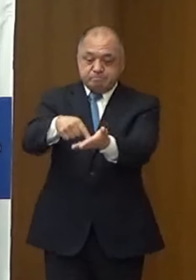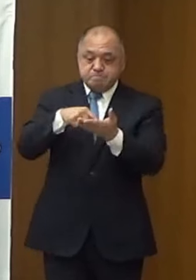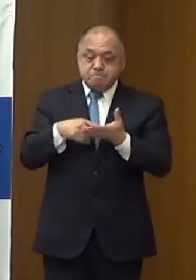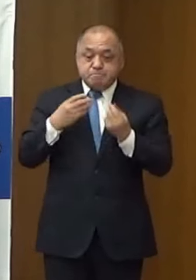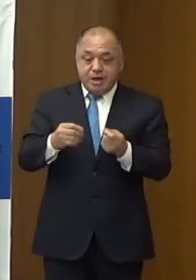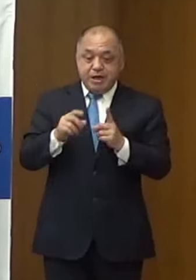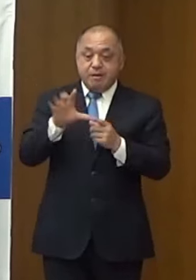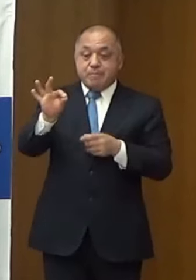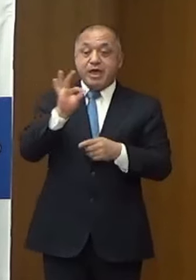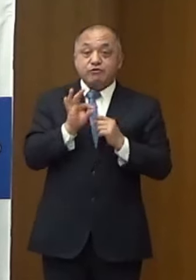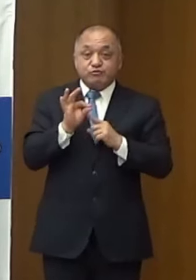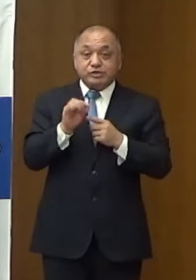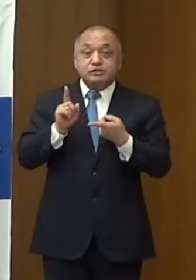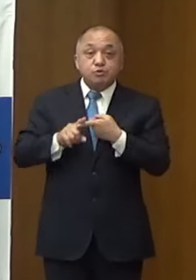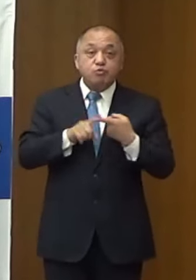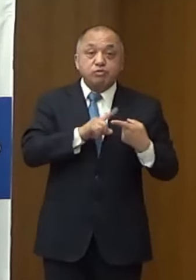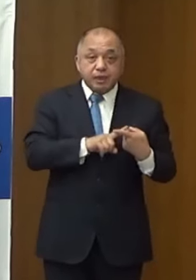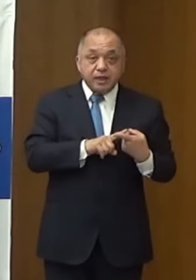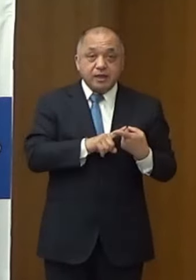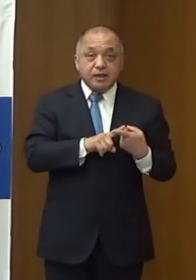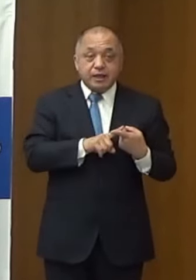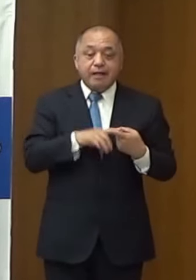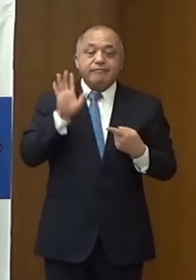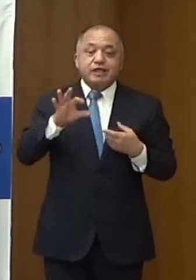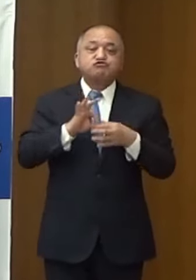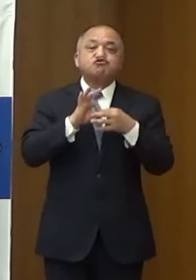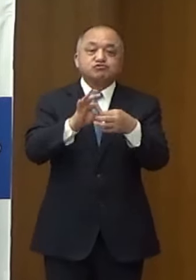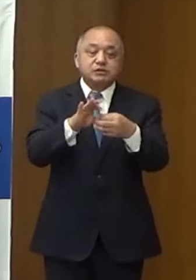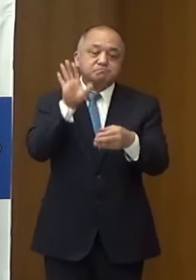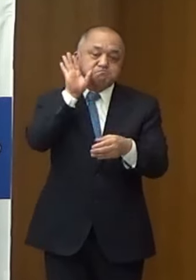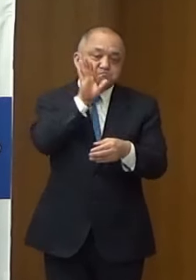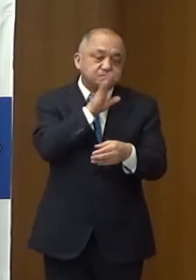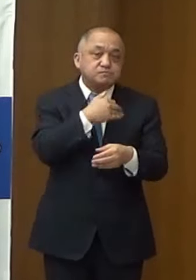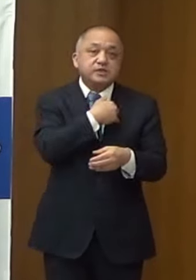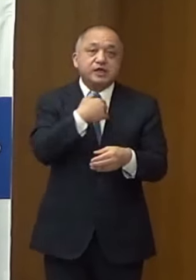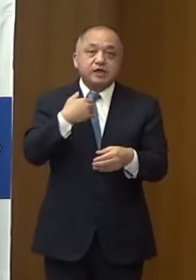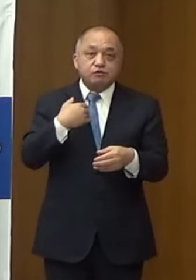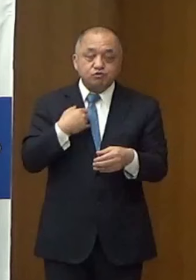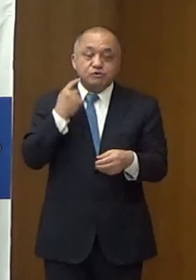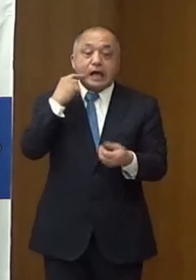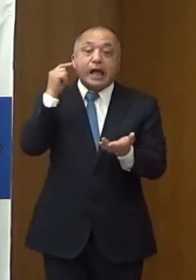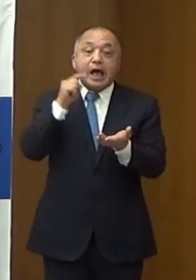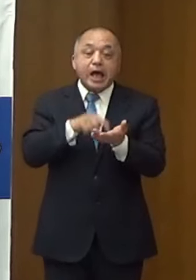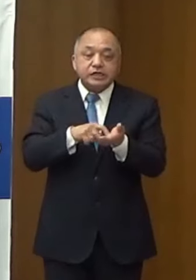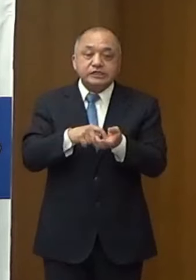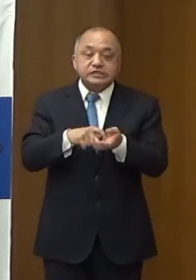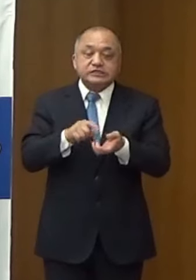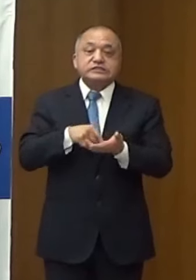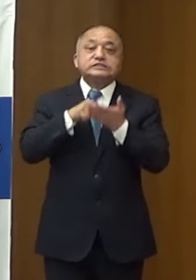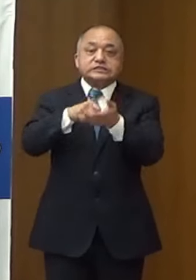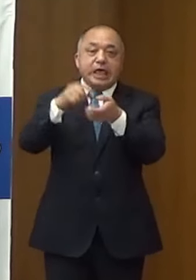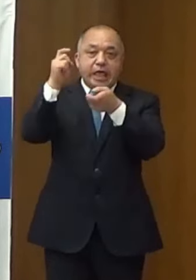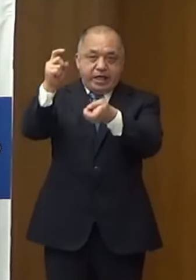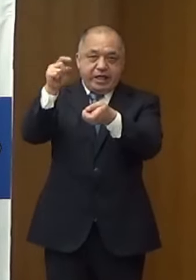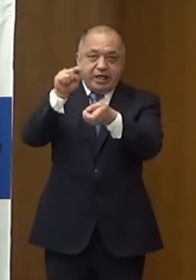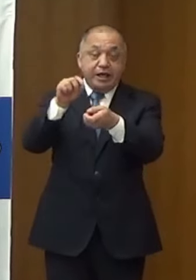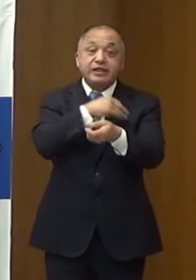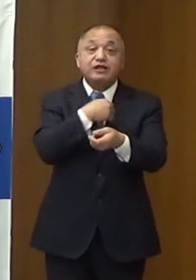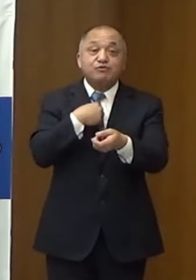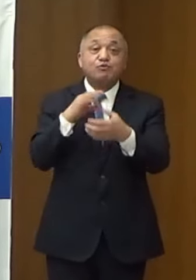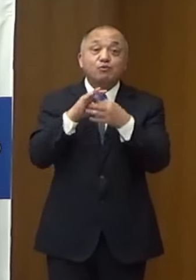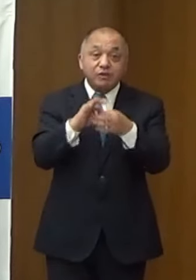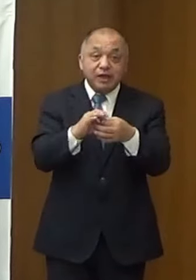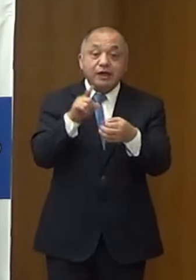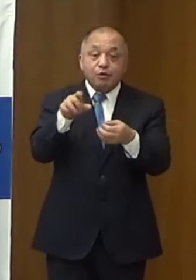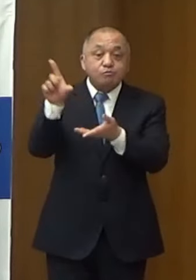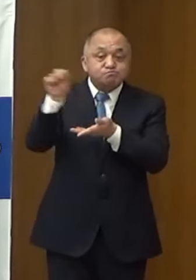ダイレクトメールに沿って手続きがスムーズに行える簡易申請がご利用いただけますので、こちらを